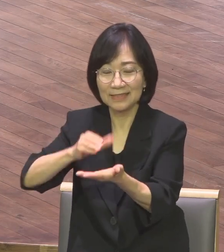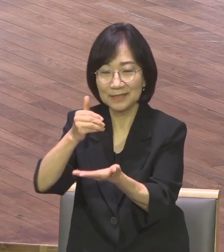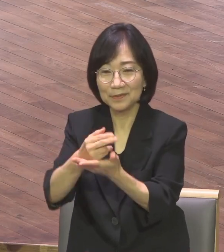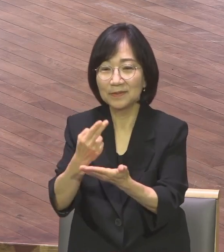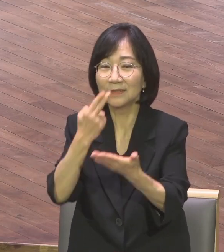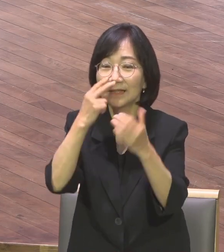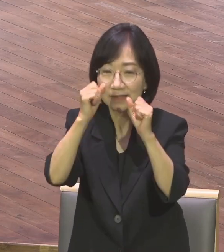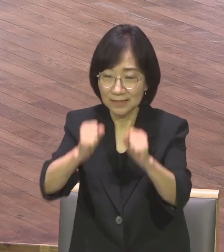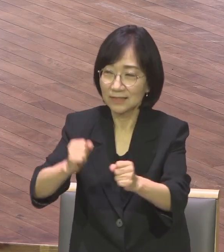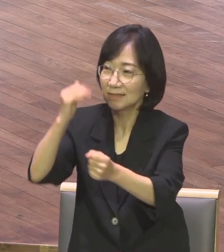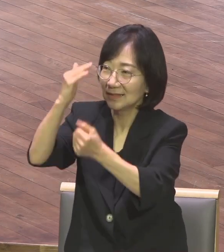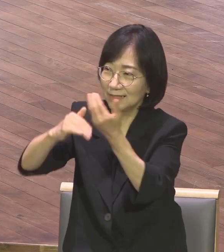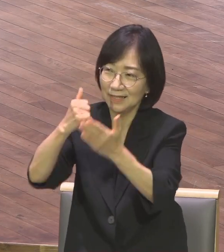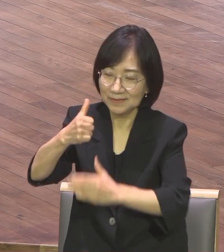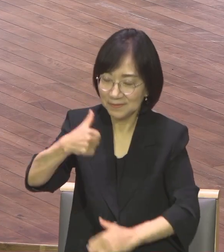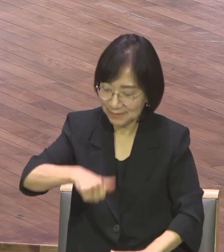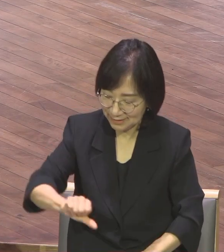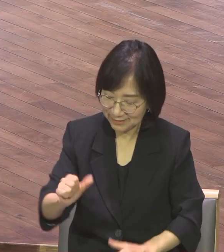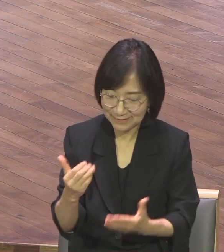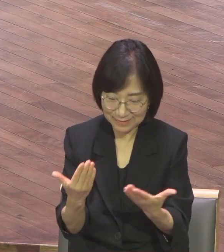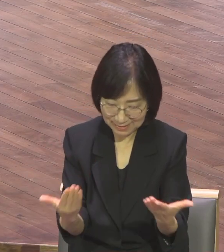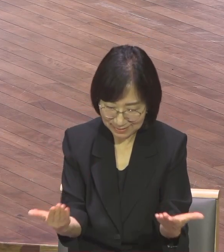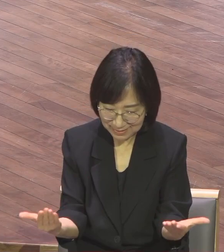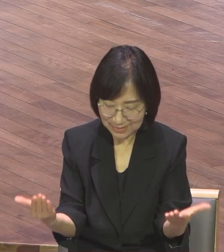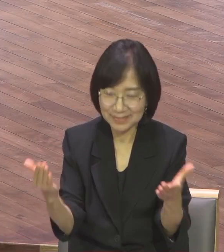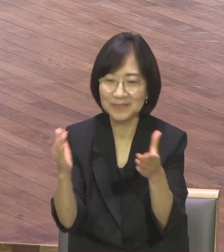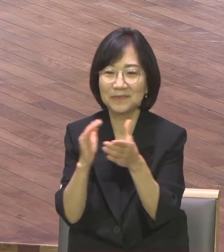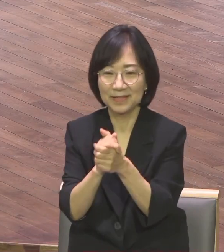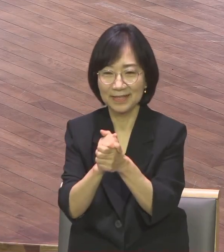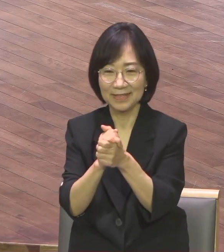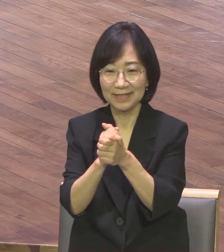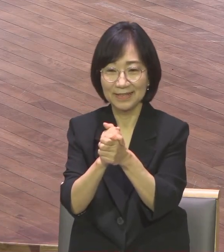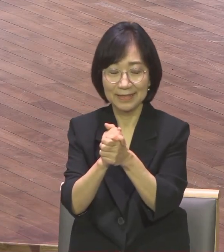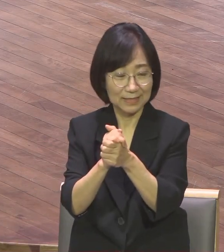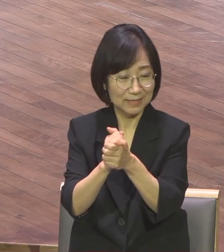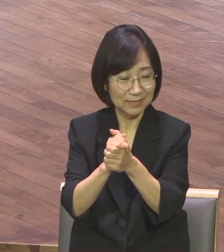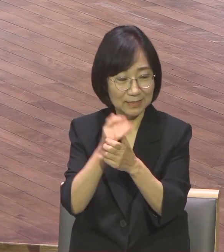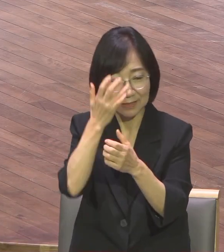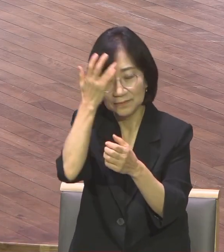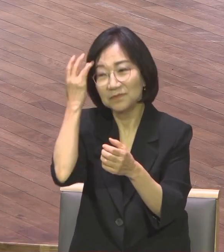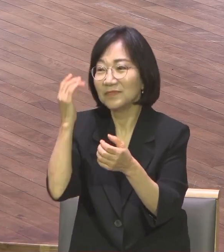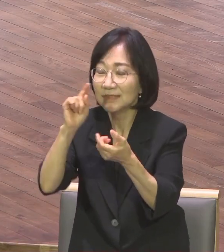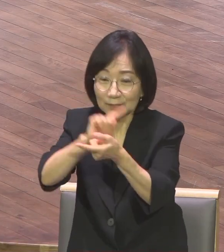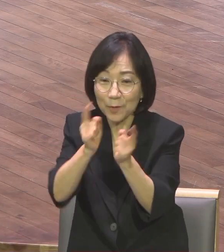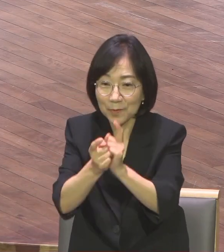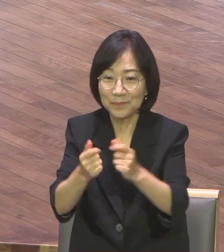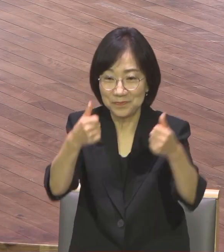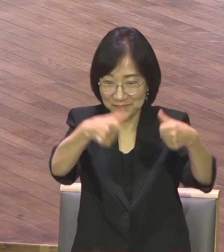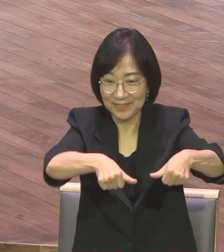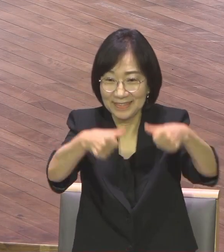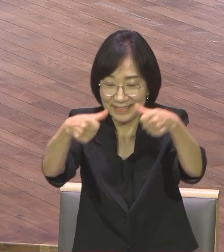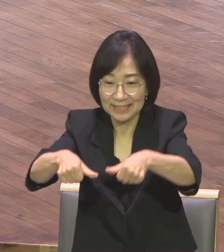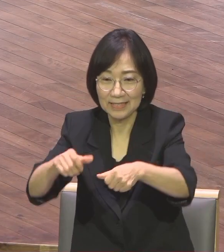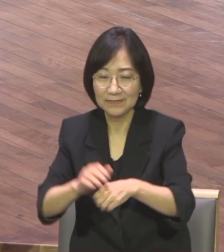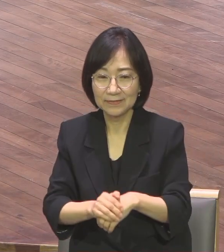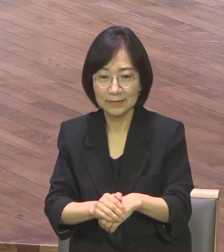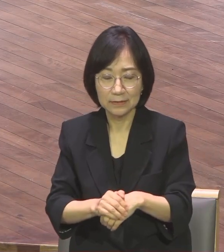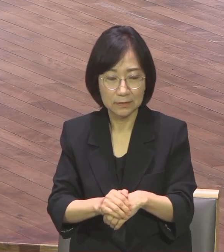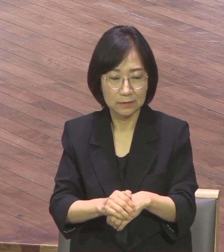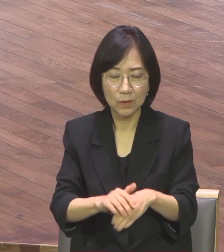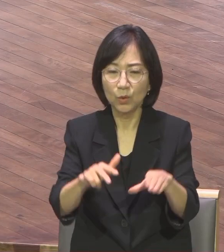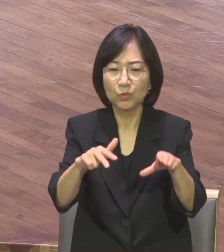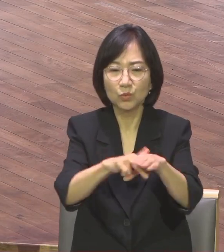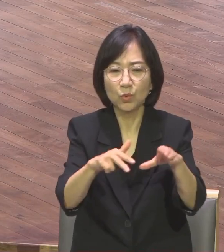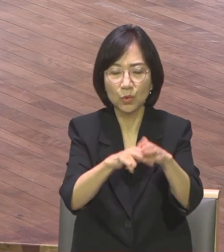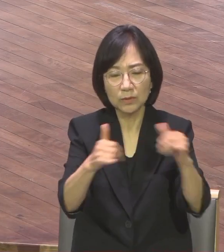그리스도시요 살아계신 하나님의 아들이십니다. 아멘. 우리 해외 성도를 같이 서로 다 인사합시다.